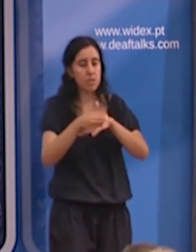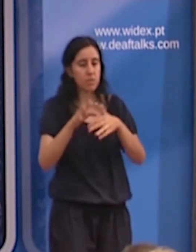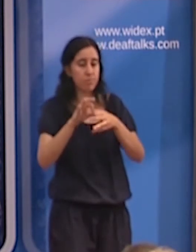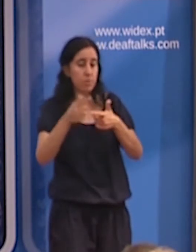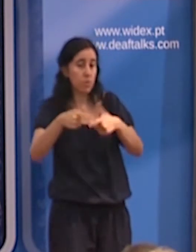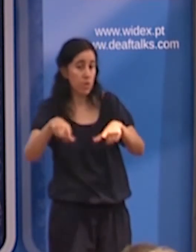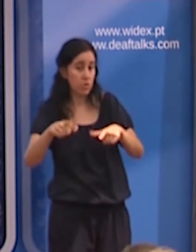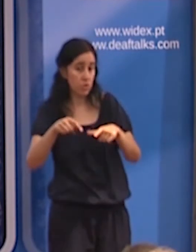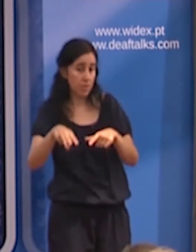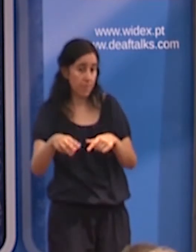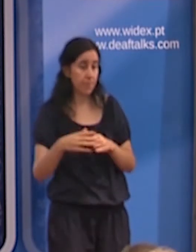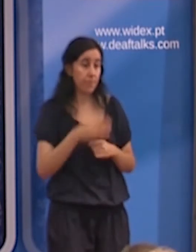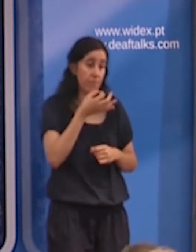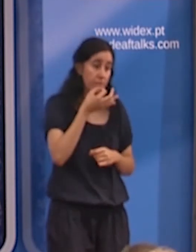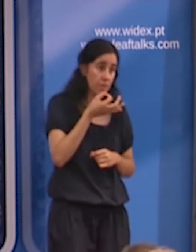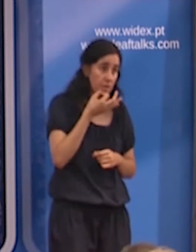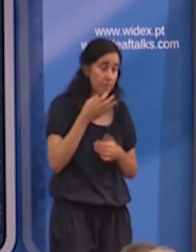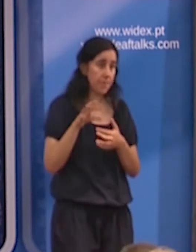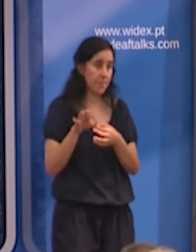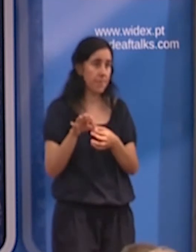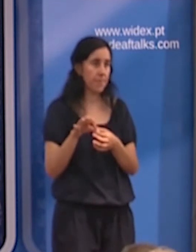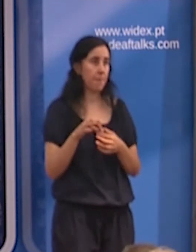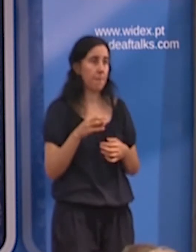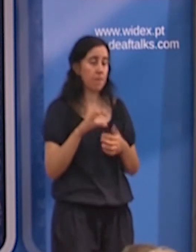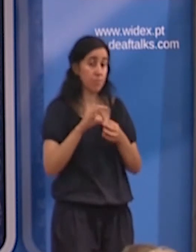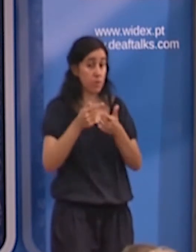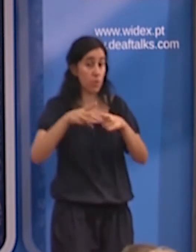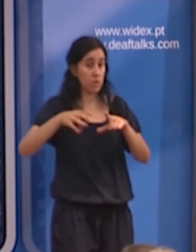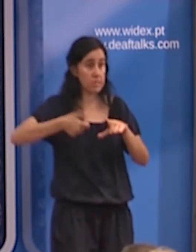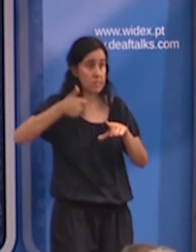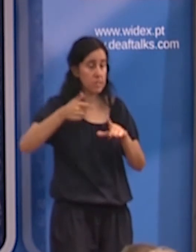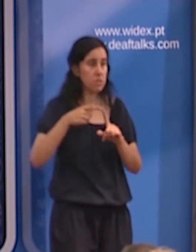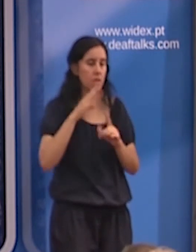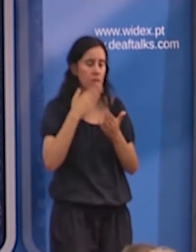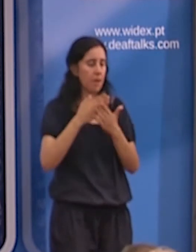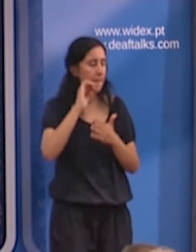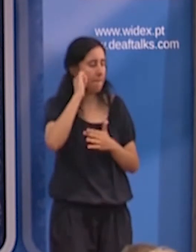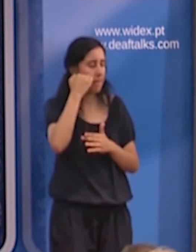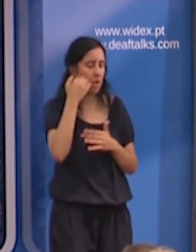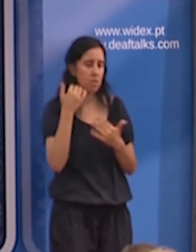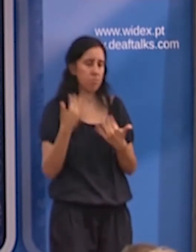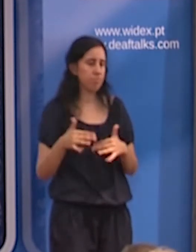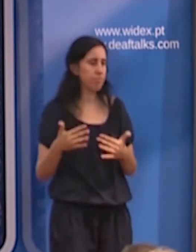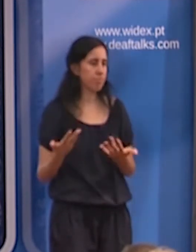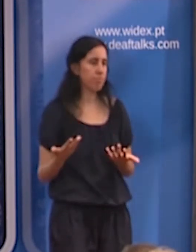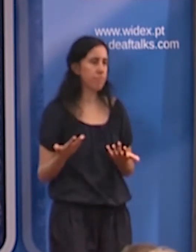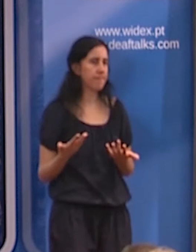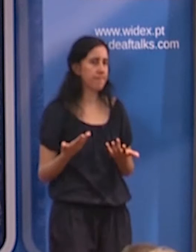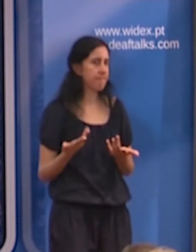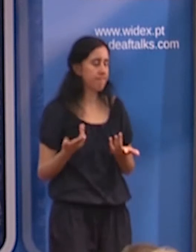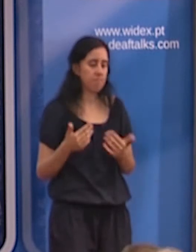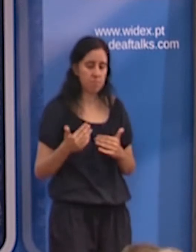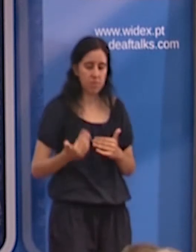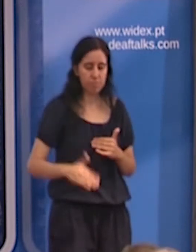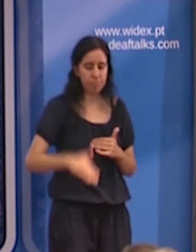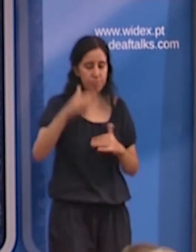linguagem e à fala, e eu digo sobretudo à linguagem, teve consequências dramáticas em todo o seu